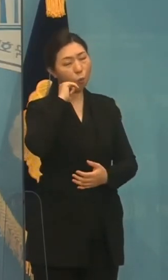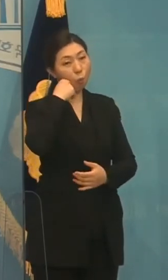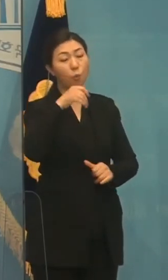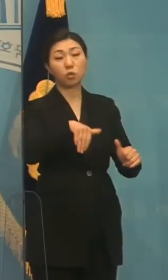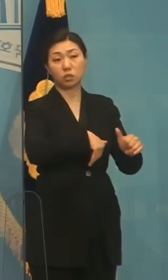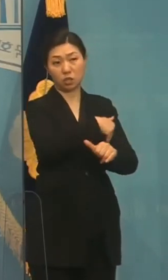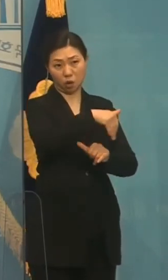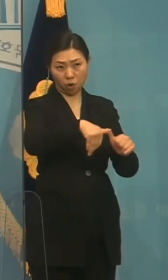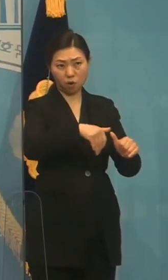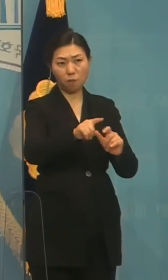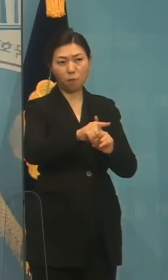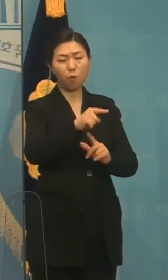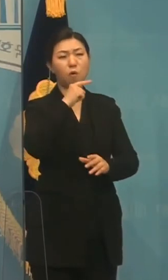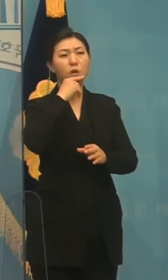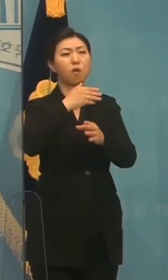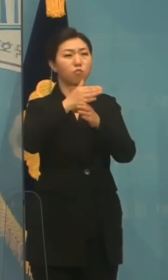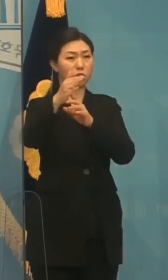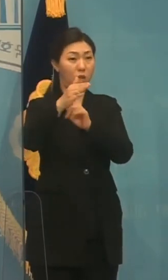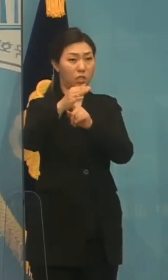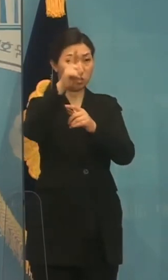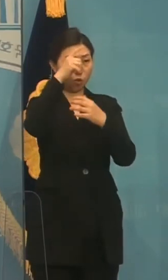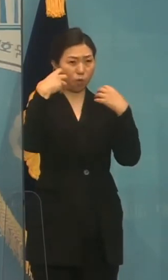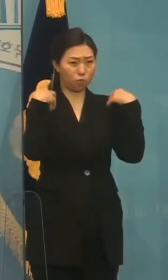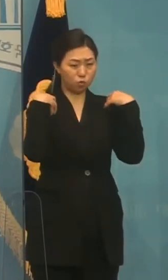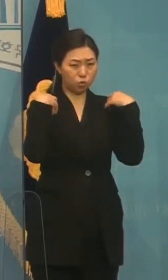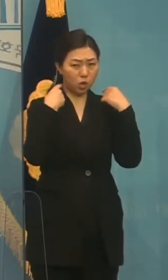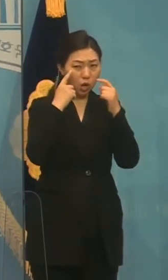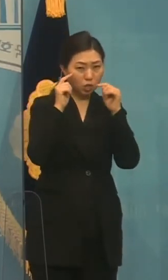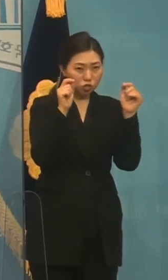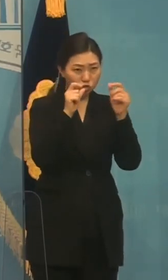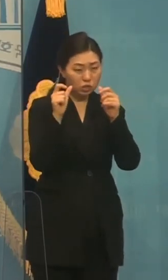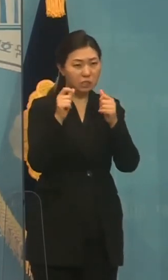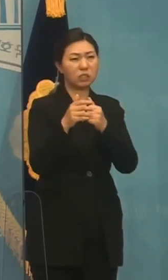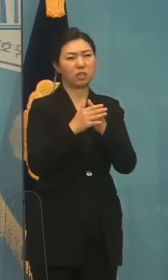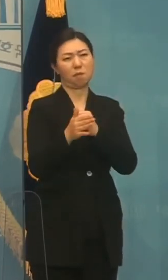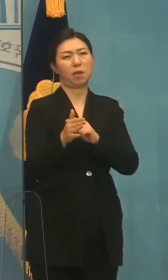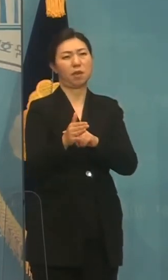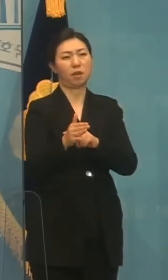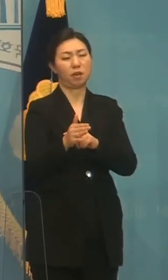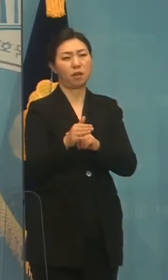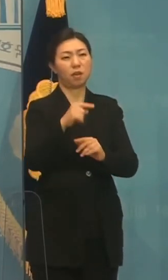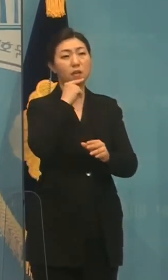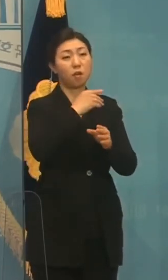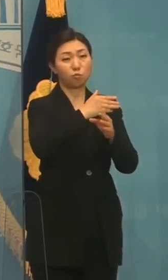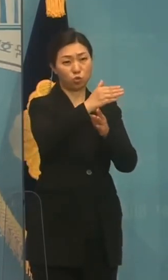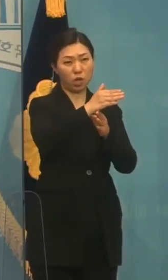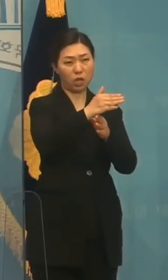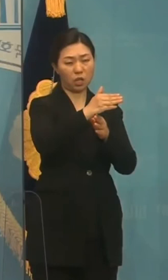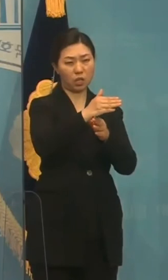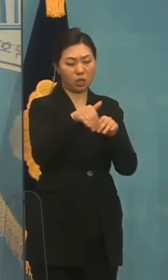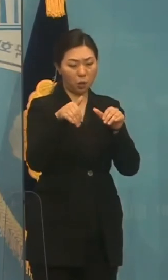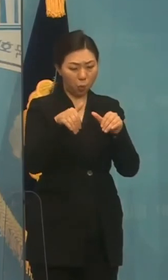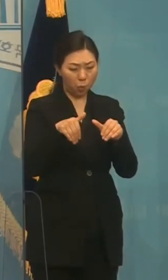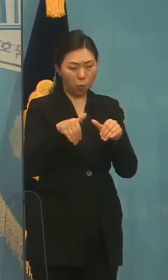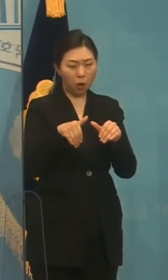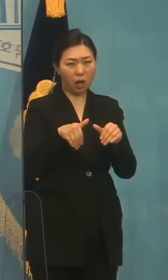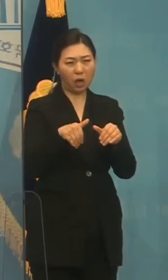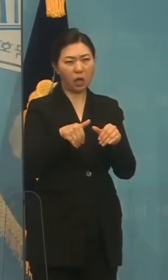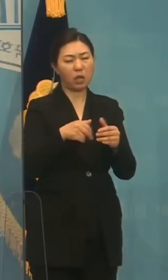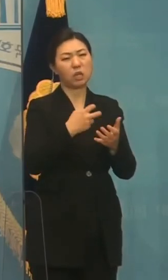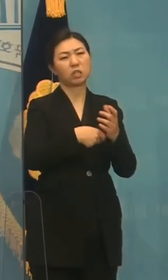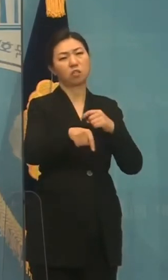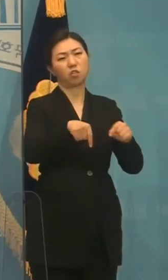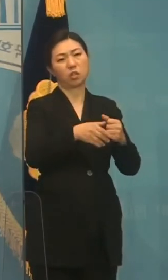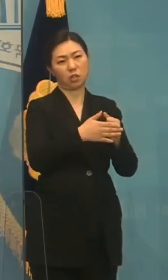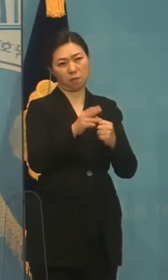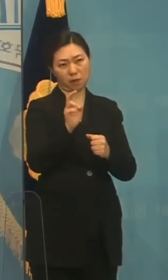정권의 심기를 거스르지 않으려는 문재인 정부의 대북 저사세에서 비롯되었다고 볼 수밖에